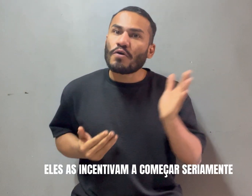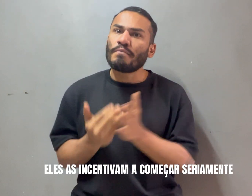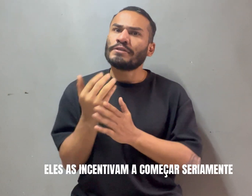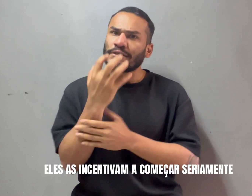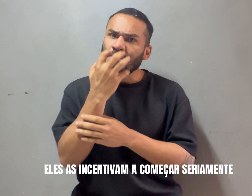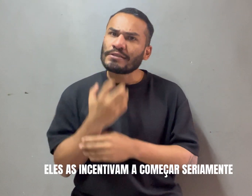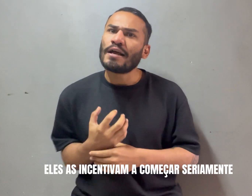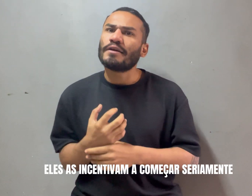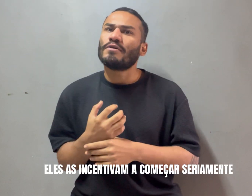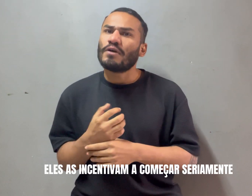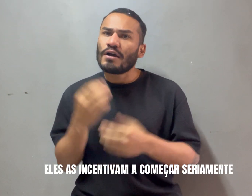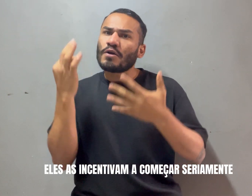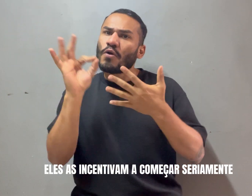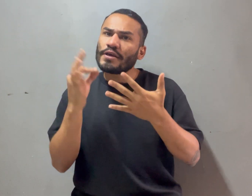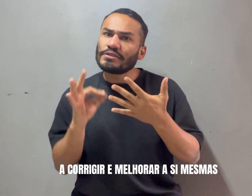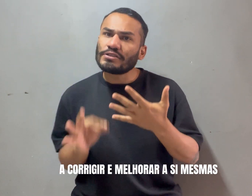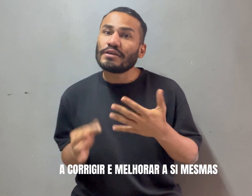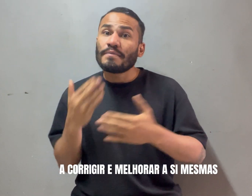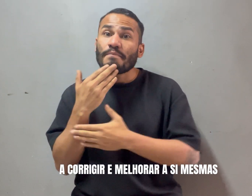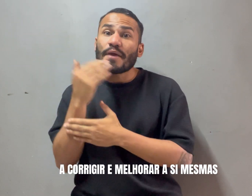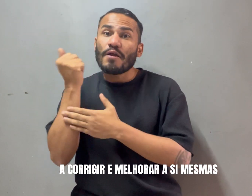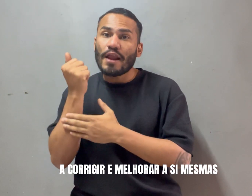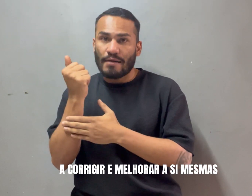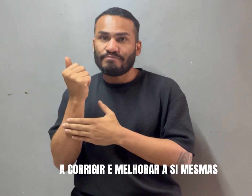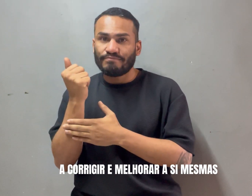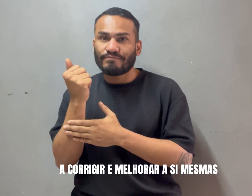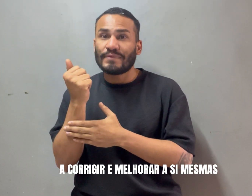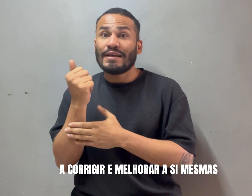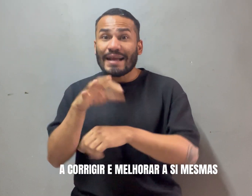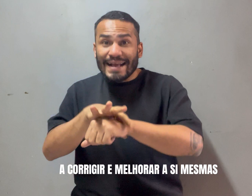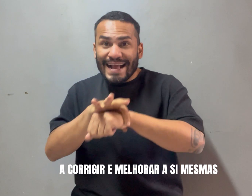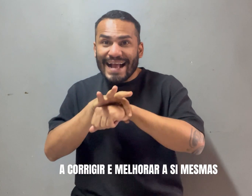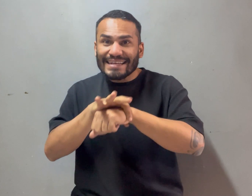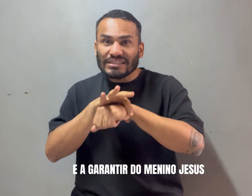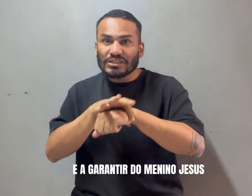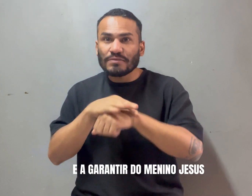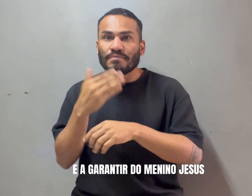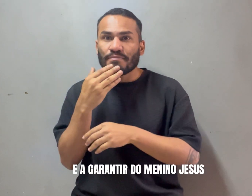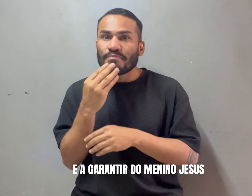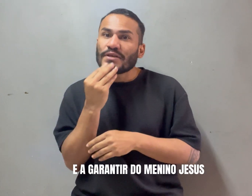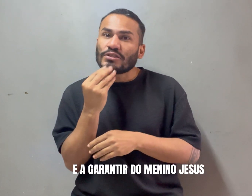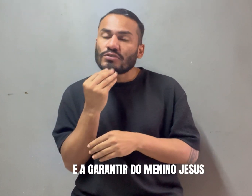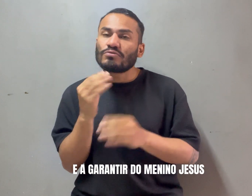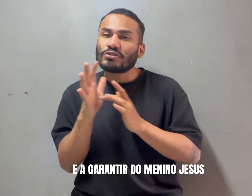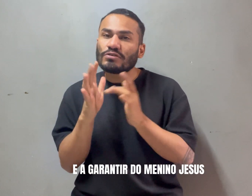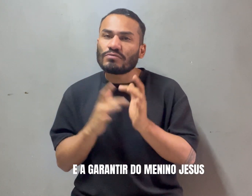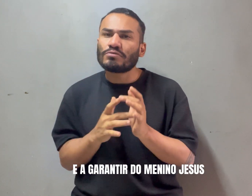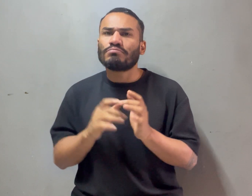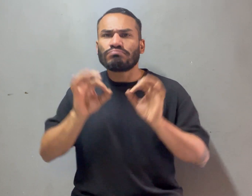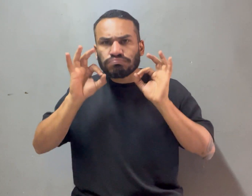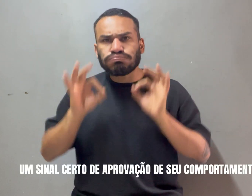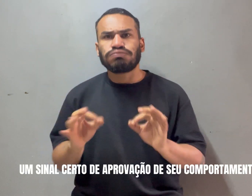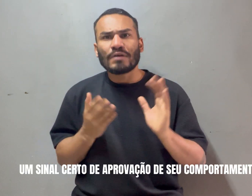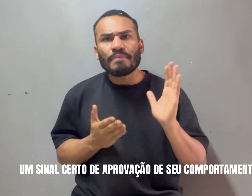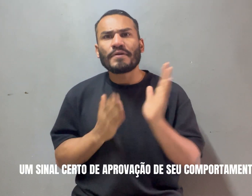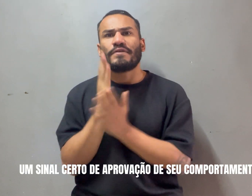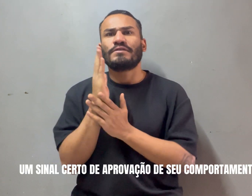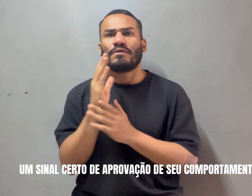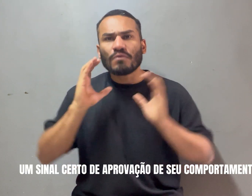incentivam a começar seriamente a corrigir e melhorar a si mesmas e a garantir do menino Jesus um sinal certo de